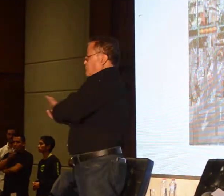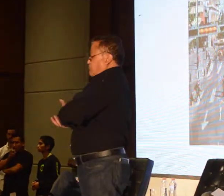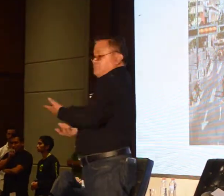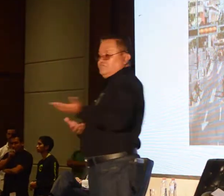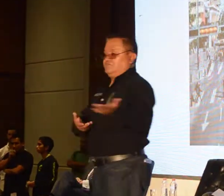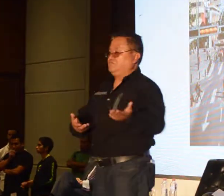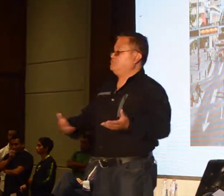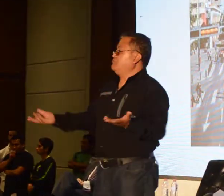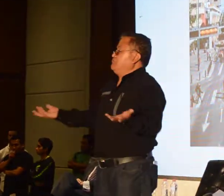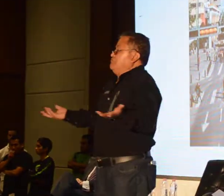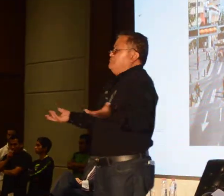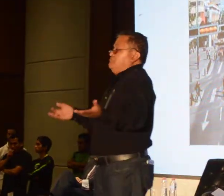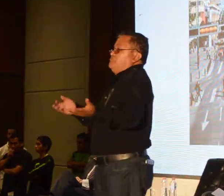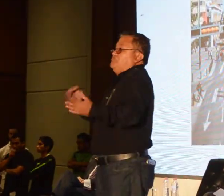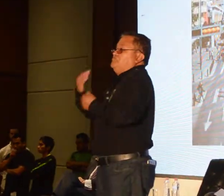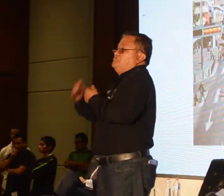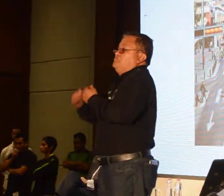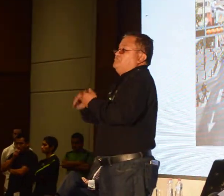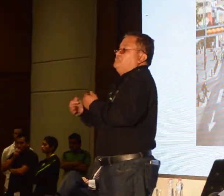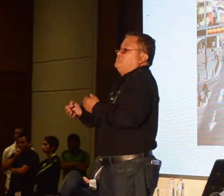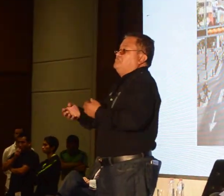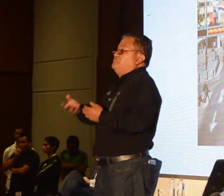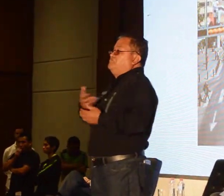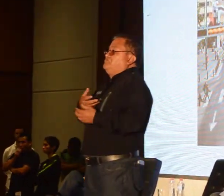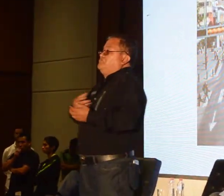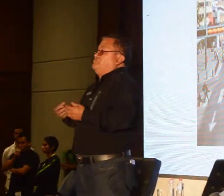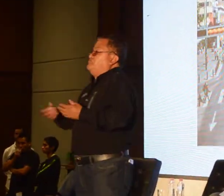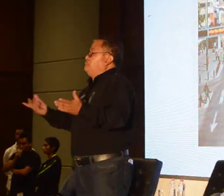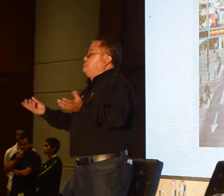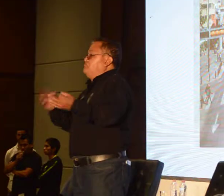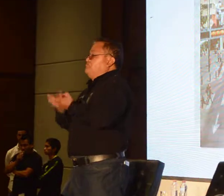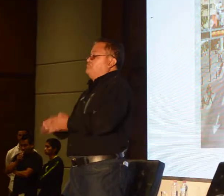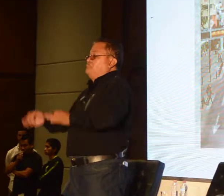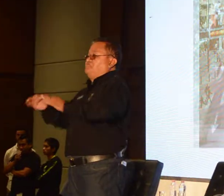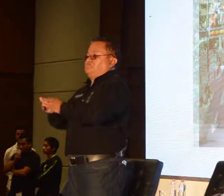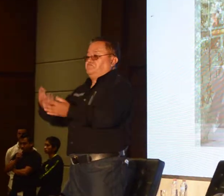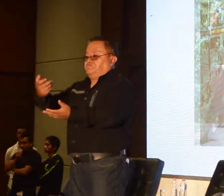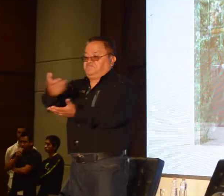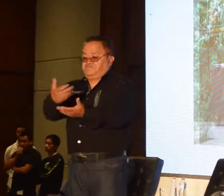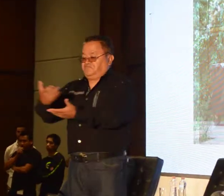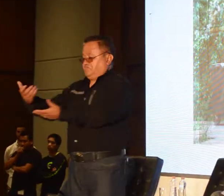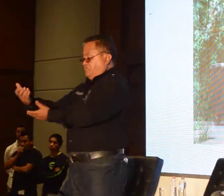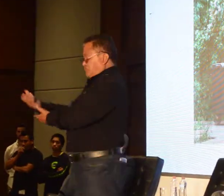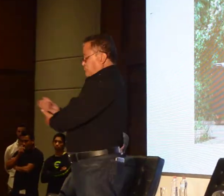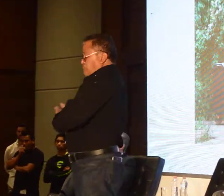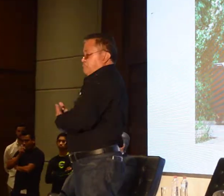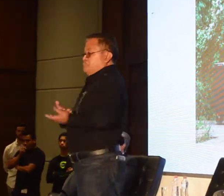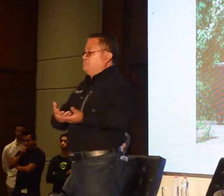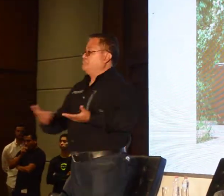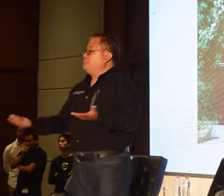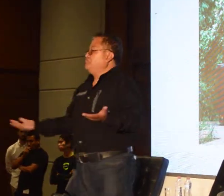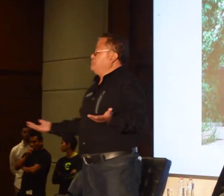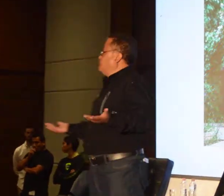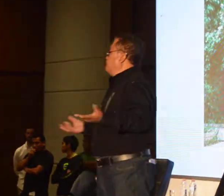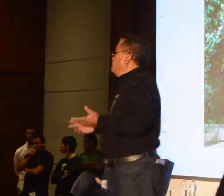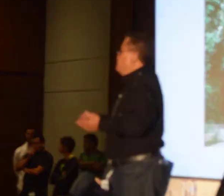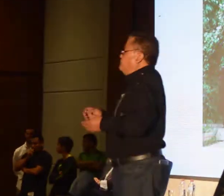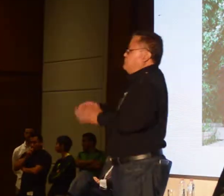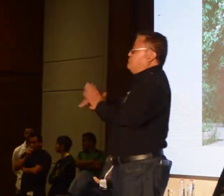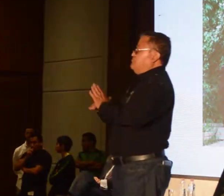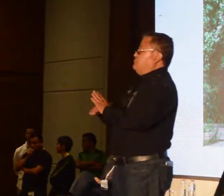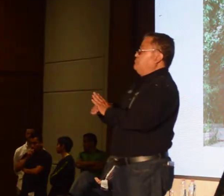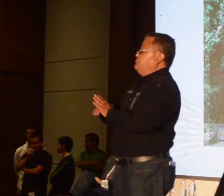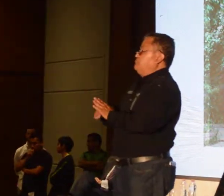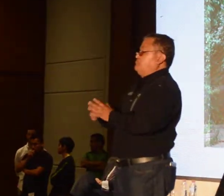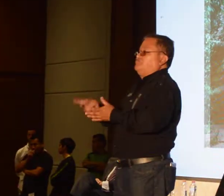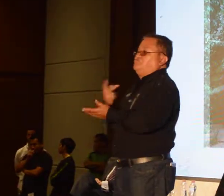son las que finalmente contienen una cantidad importante del gasto corriente. El ingreso básico ciudadano sería el eje de